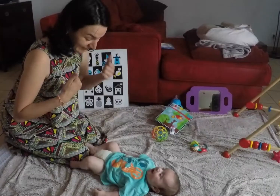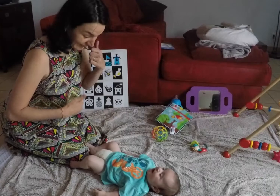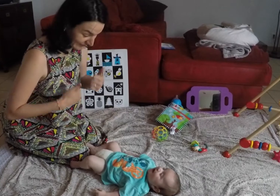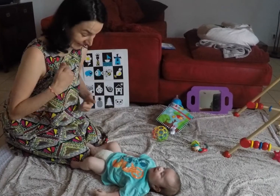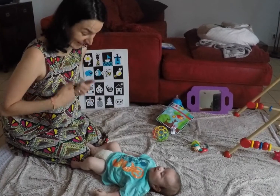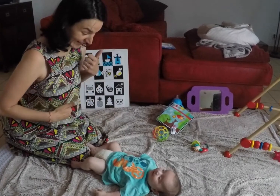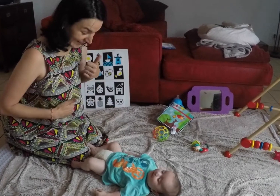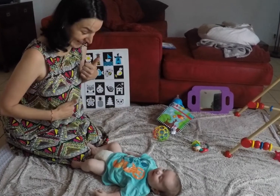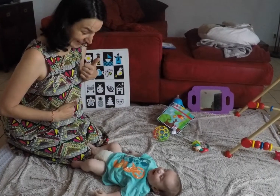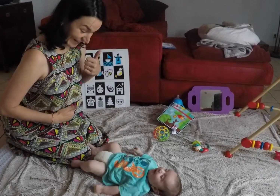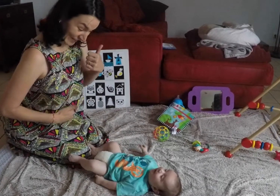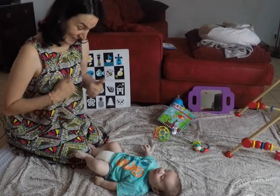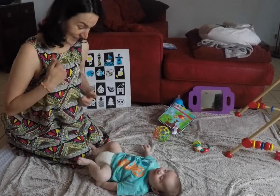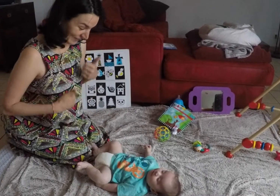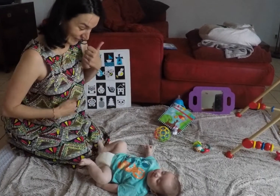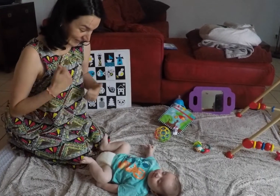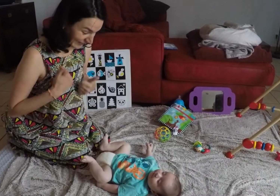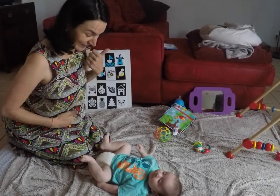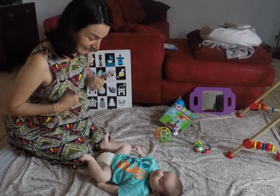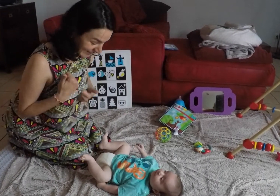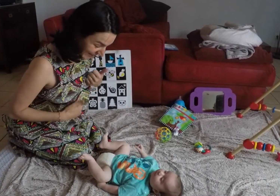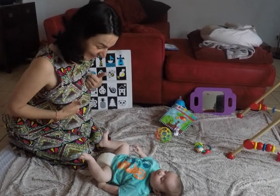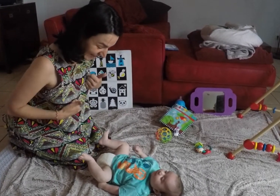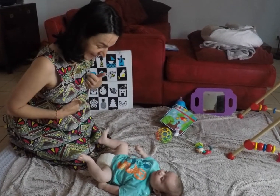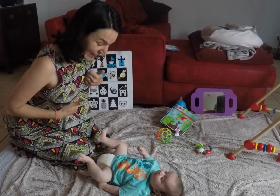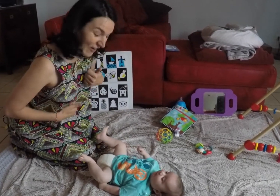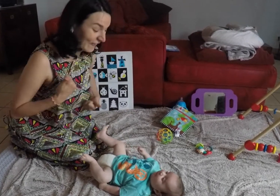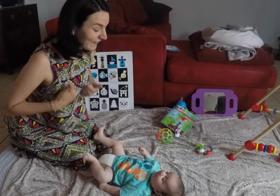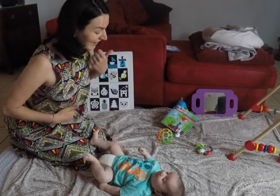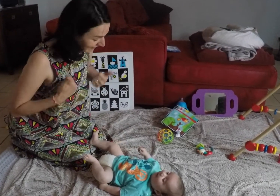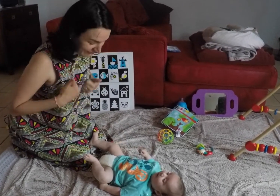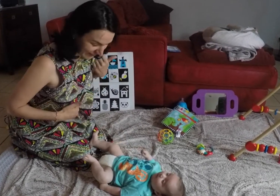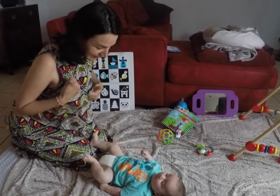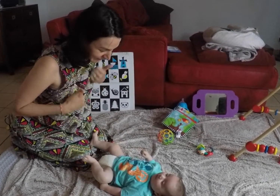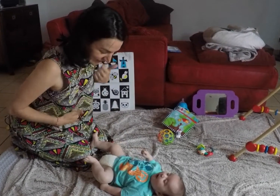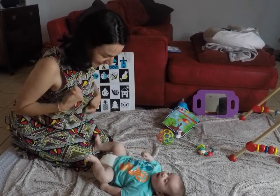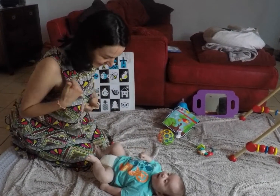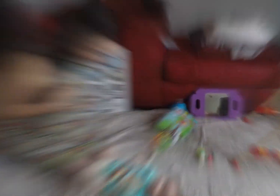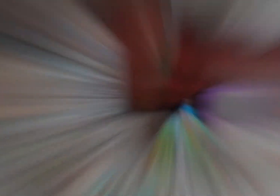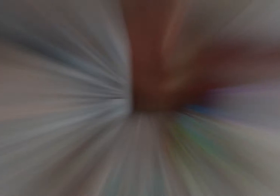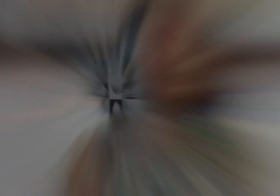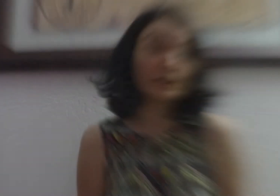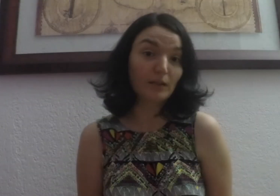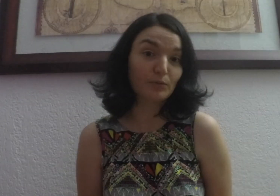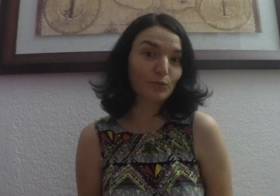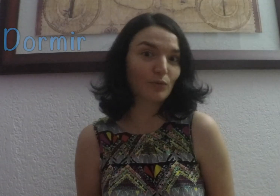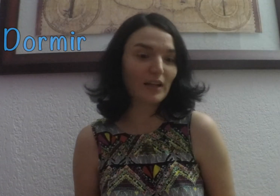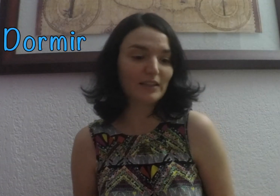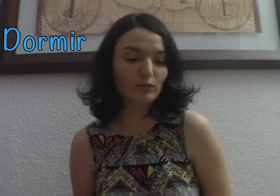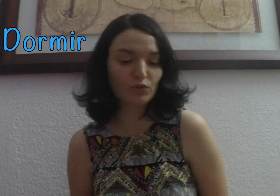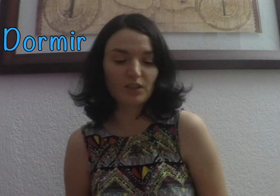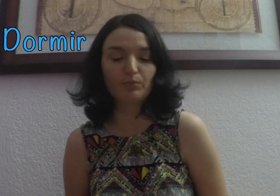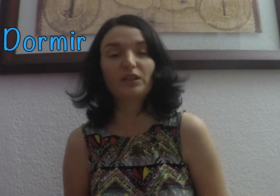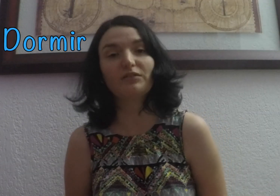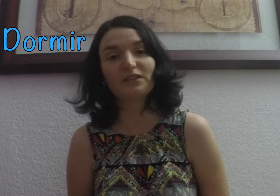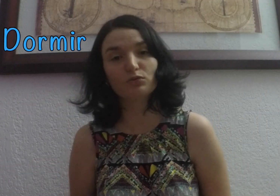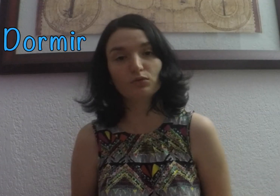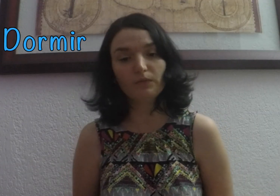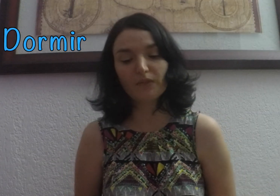le bain. On va prendre le bain, ma chérie. Oh oui, on va prendre le bain, mon amour. Dormir, puisqu'on va les coucher pour qu'ils fassent dodo.